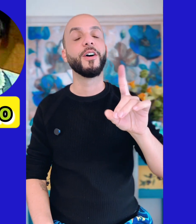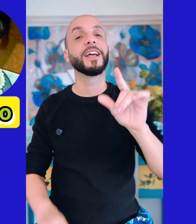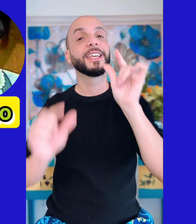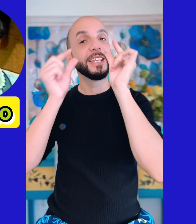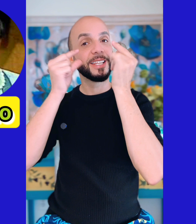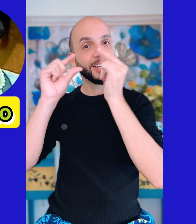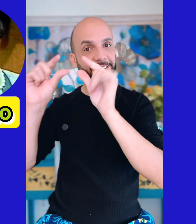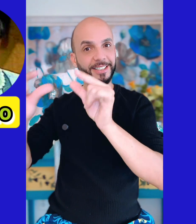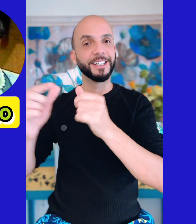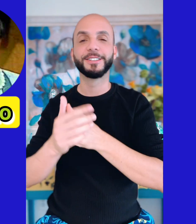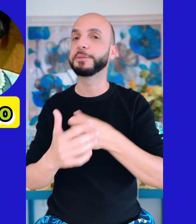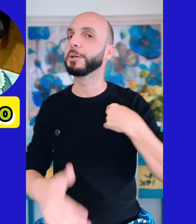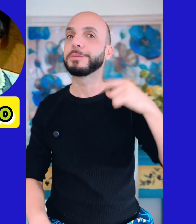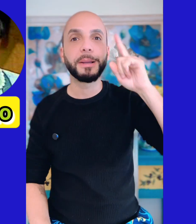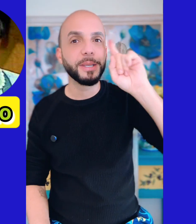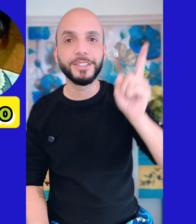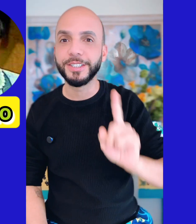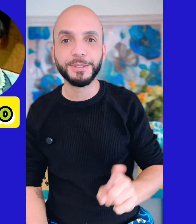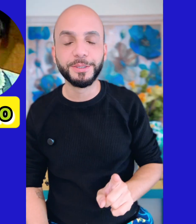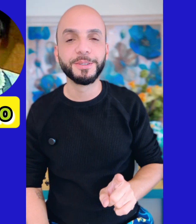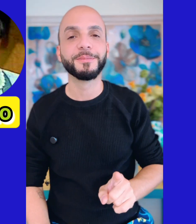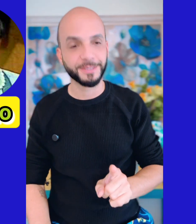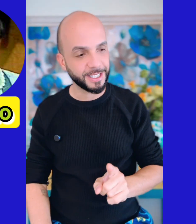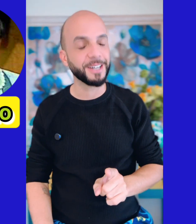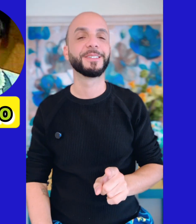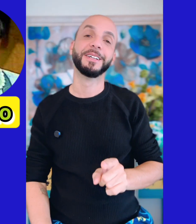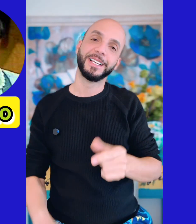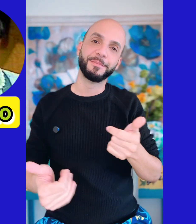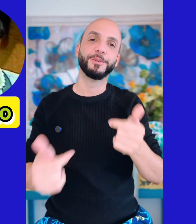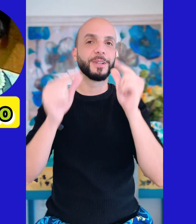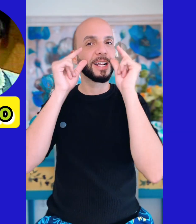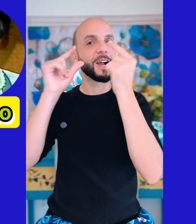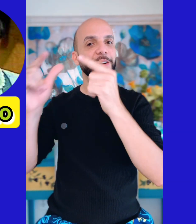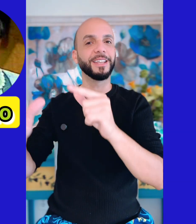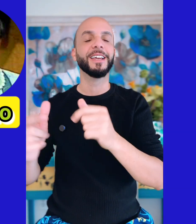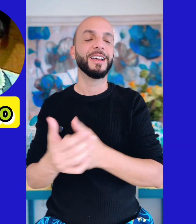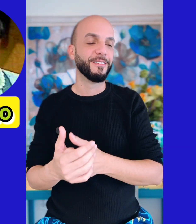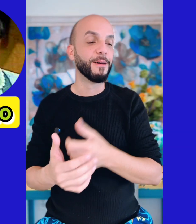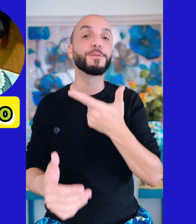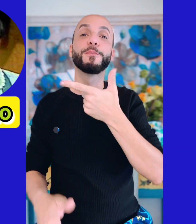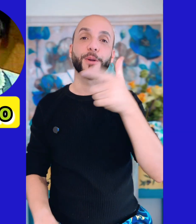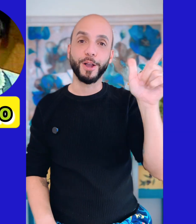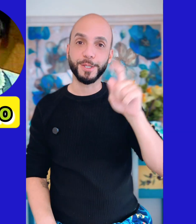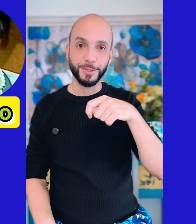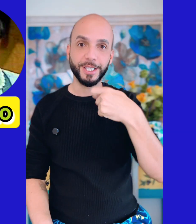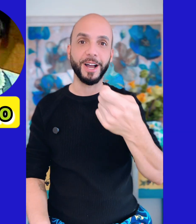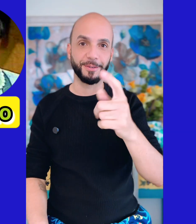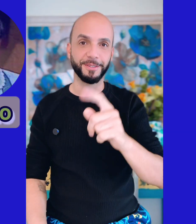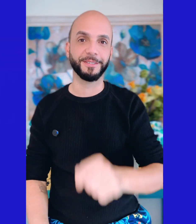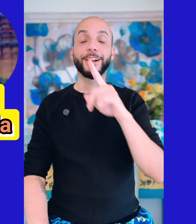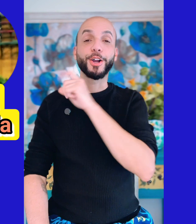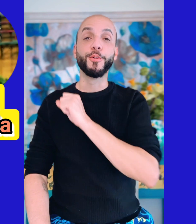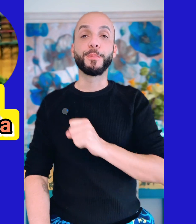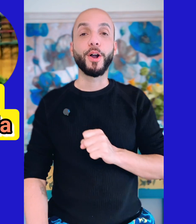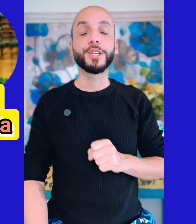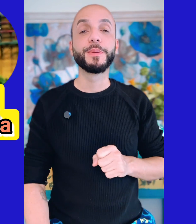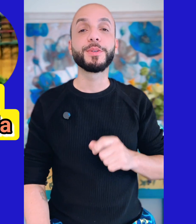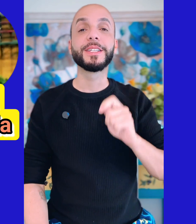que interessante, eu não sabia disso, certo? Muito legal aí. Vamos pro próximo sinal. Agora, o próximo é o sinal